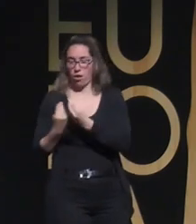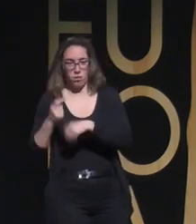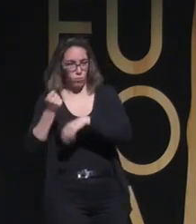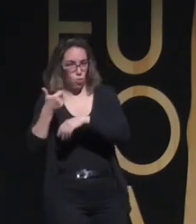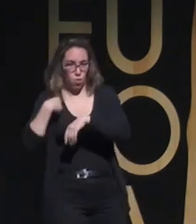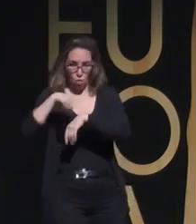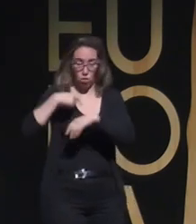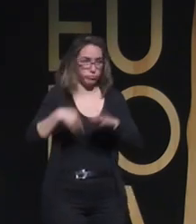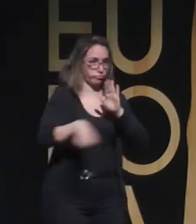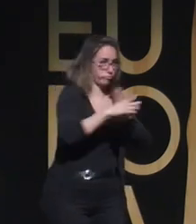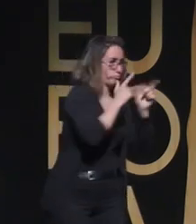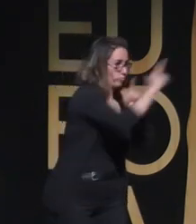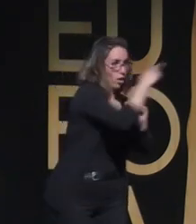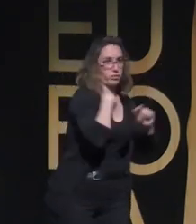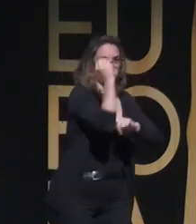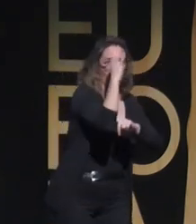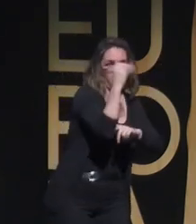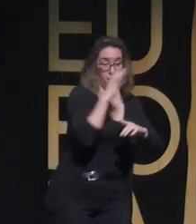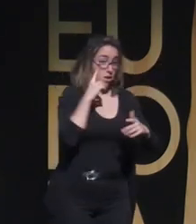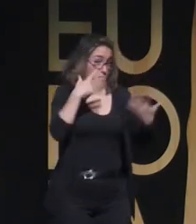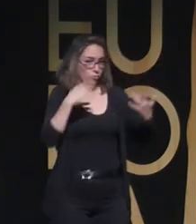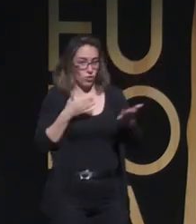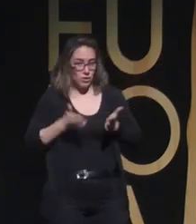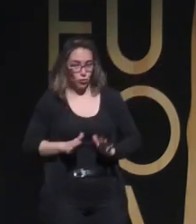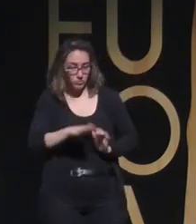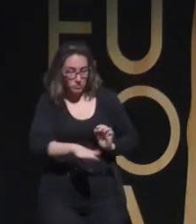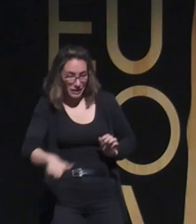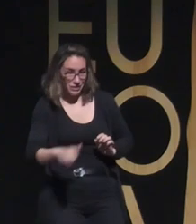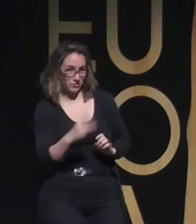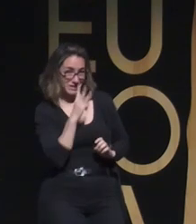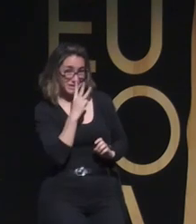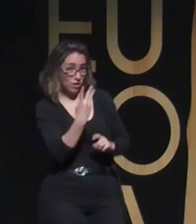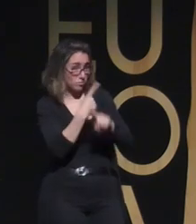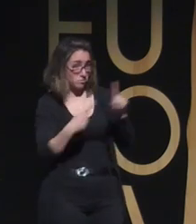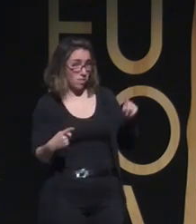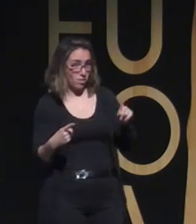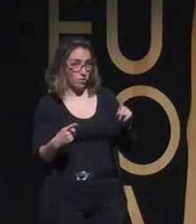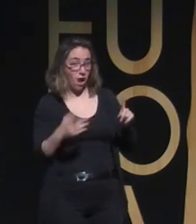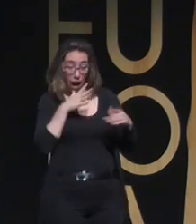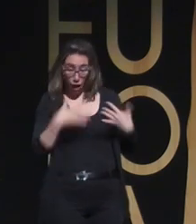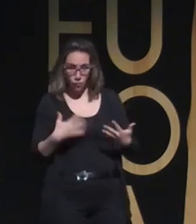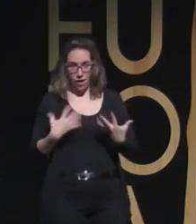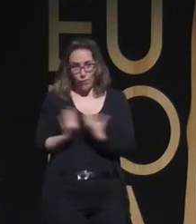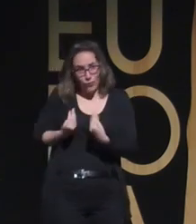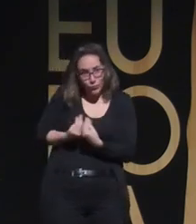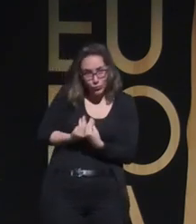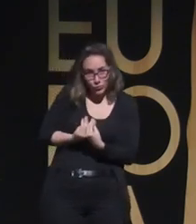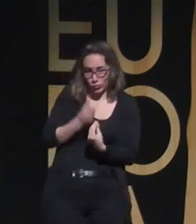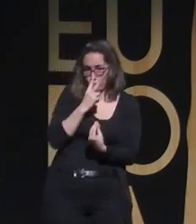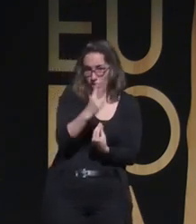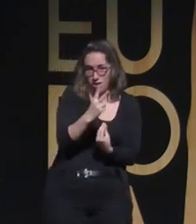día viajando, dando charlas para aquí y para allá. Mis hijos, los pequeños, que tienen 3 años y medio, se han pasado 2 años conmigo en casa casi 24